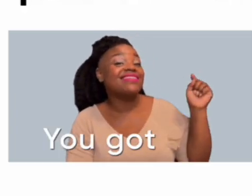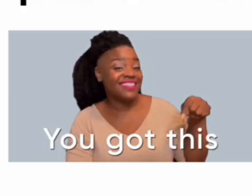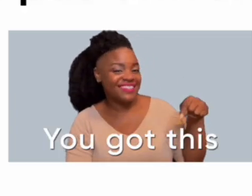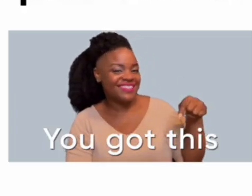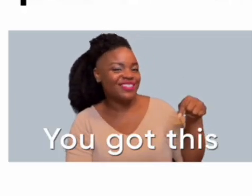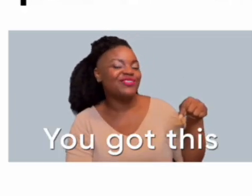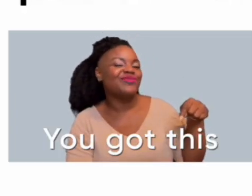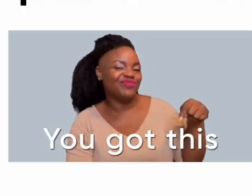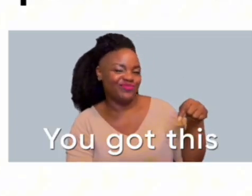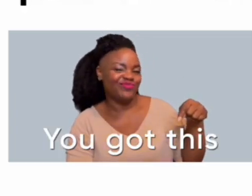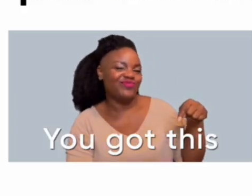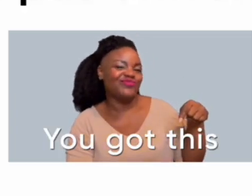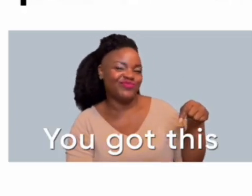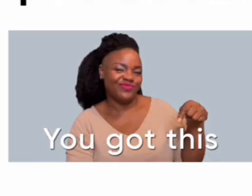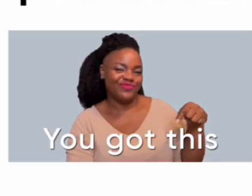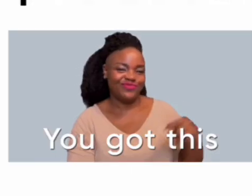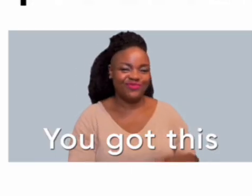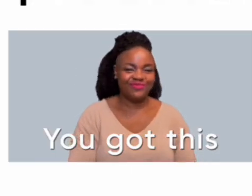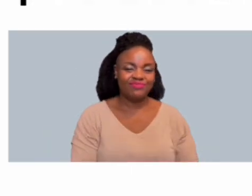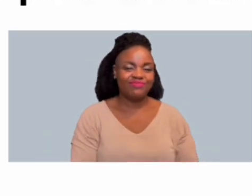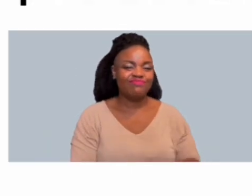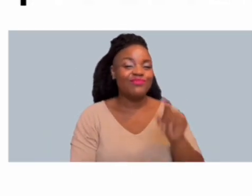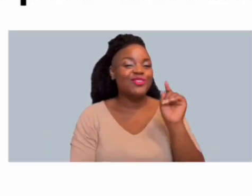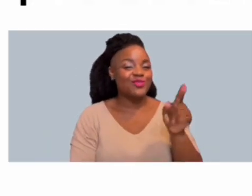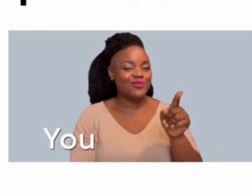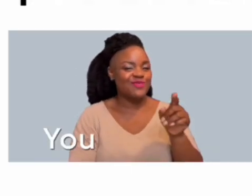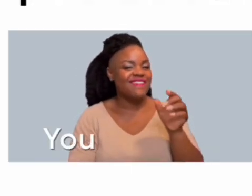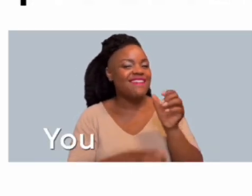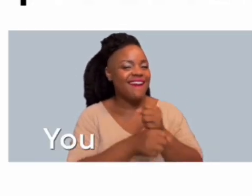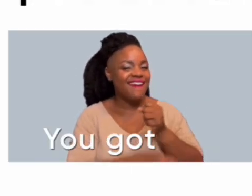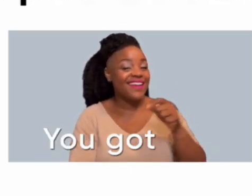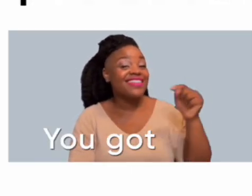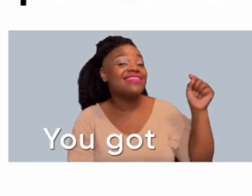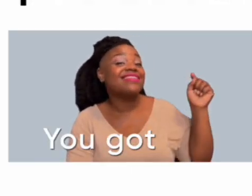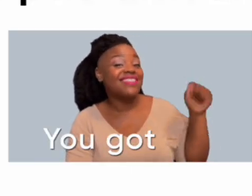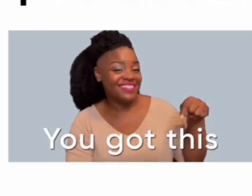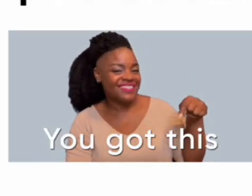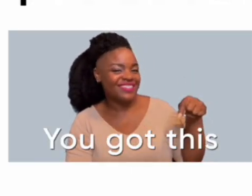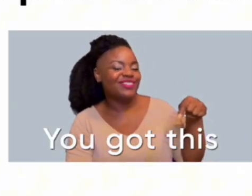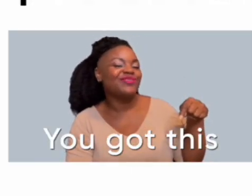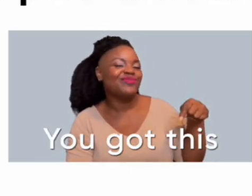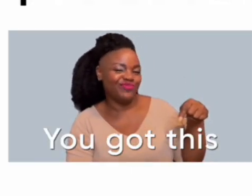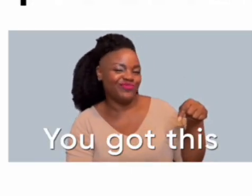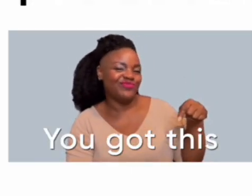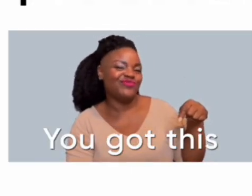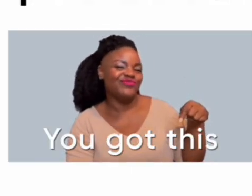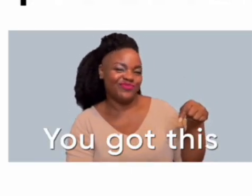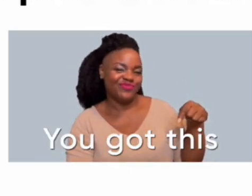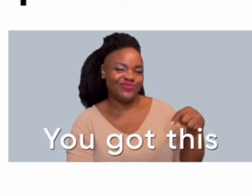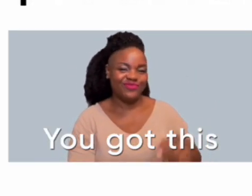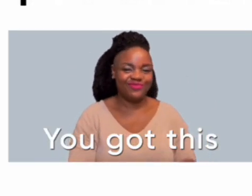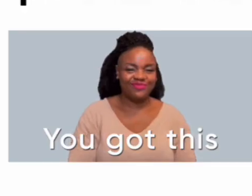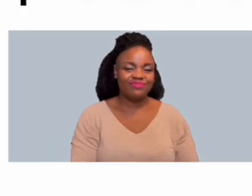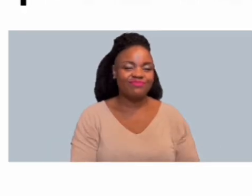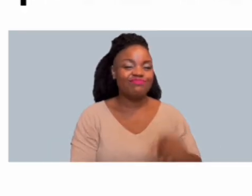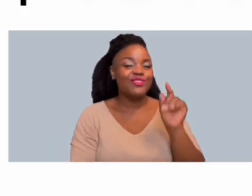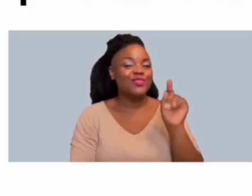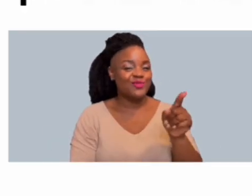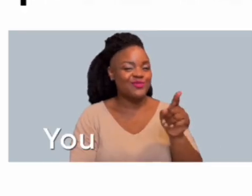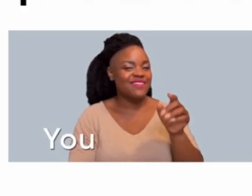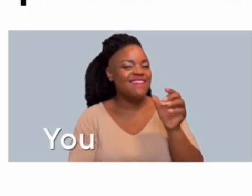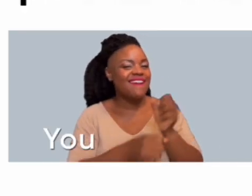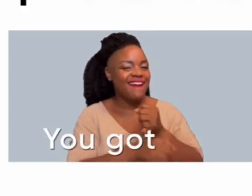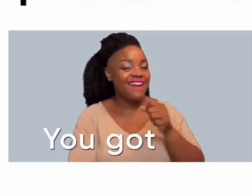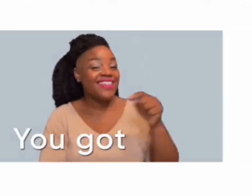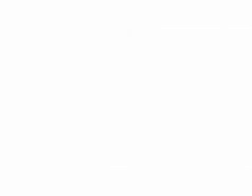langue internationale, nous avons la langue des signes internationale. Ce qui fait que, non, la langue des signes n'est pas